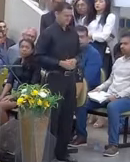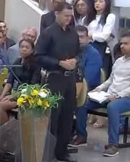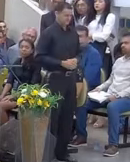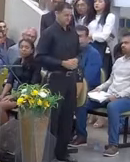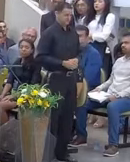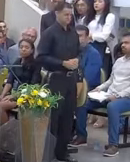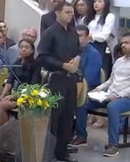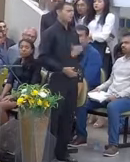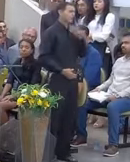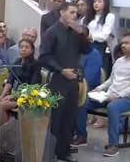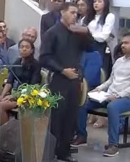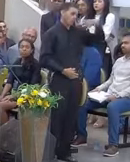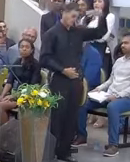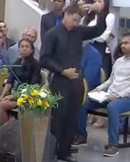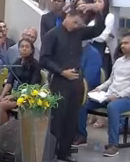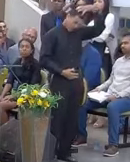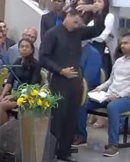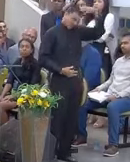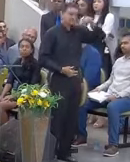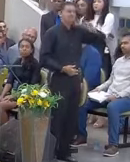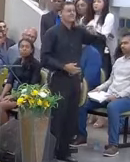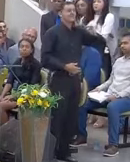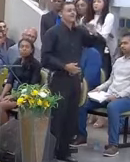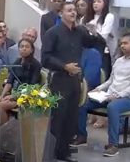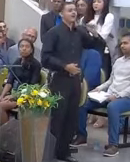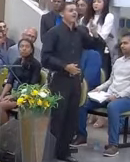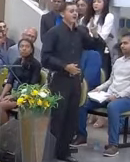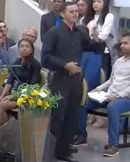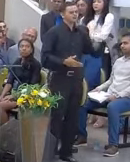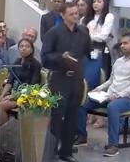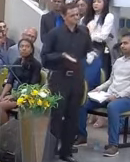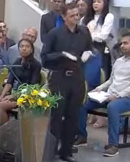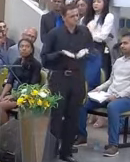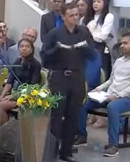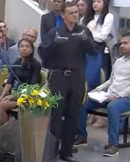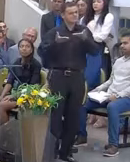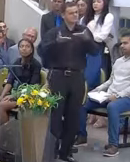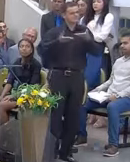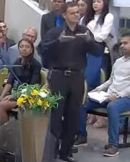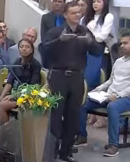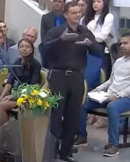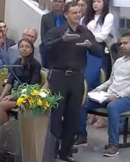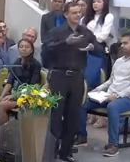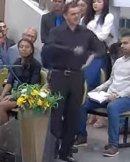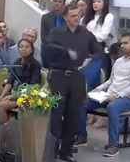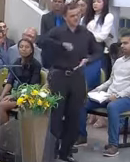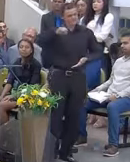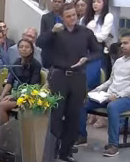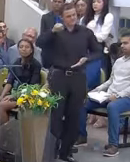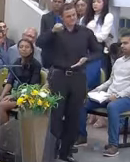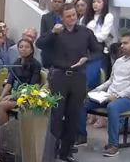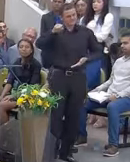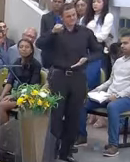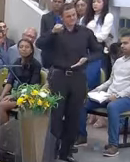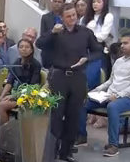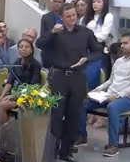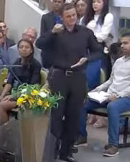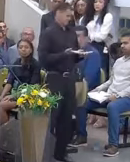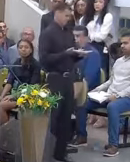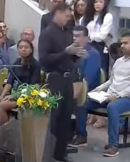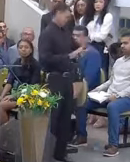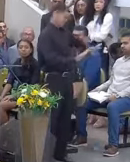Saul tentou dar as armas para Davi, mas Davi não quis as armas de Saul, ele quis a arma da